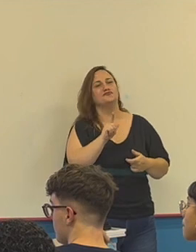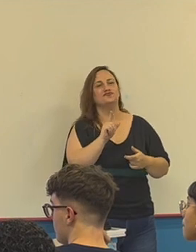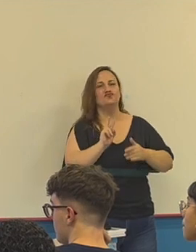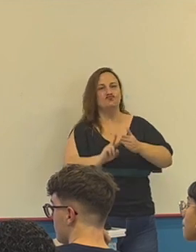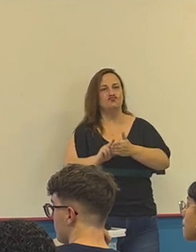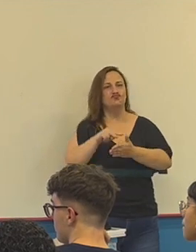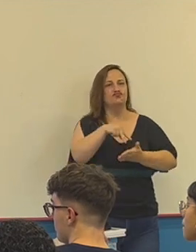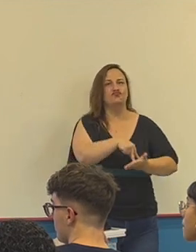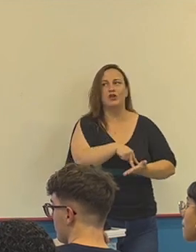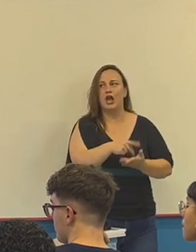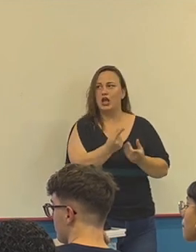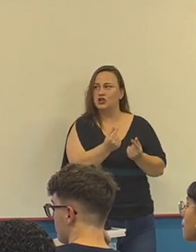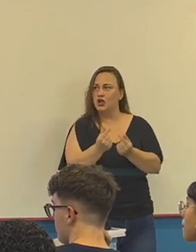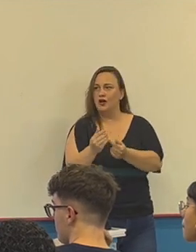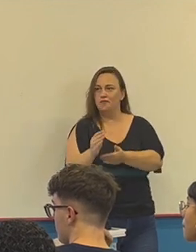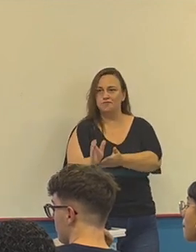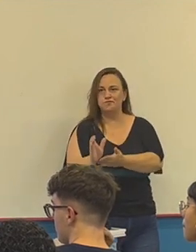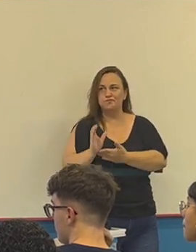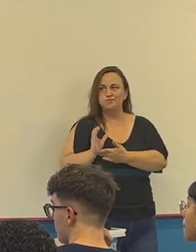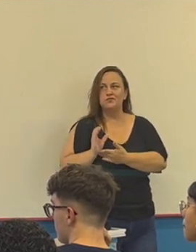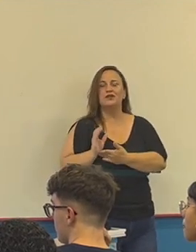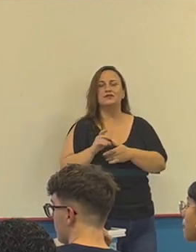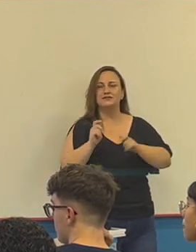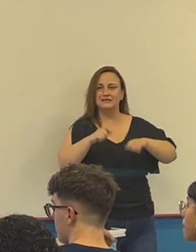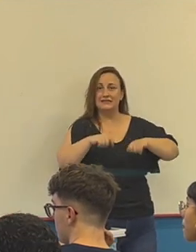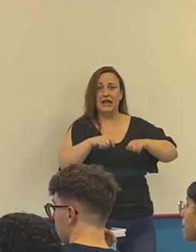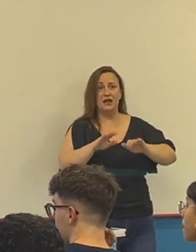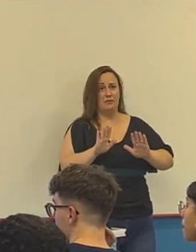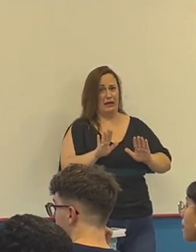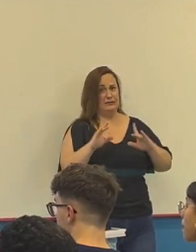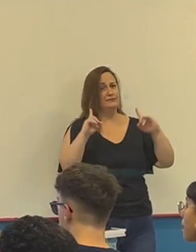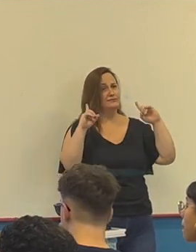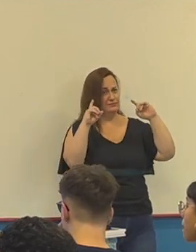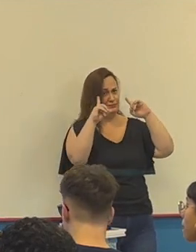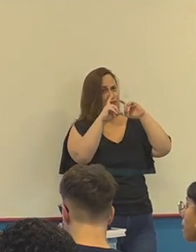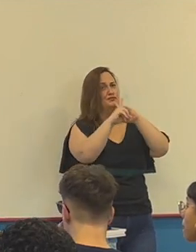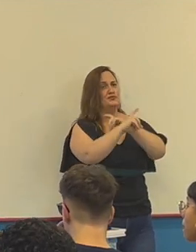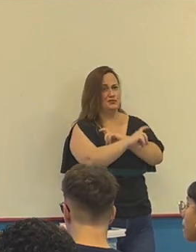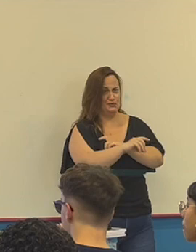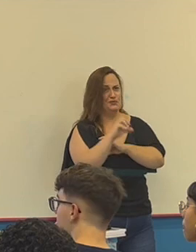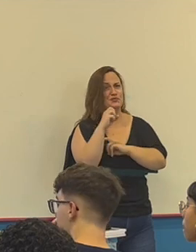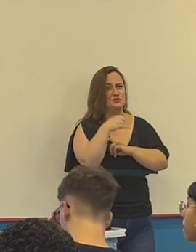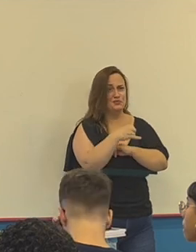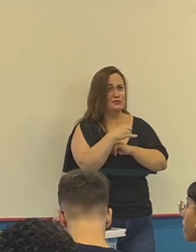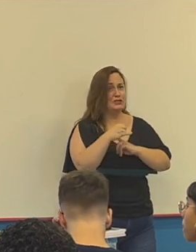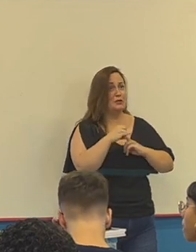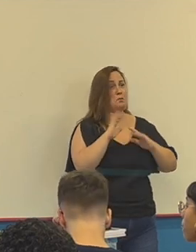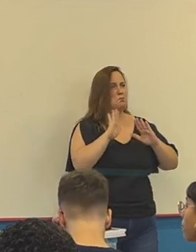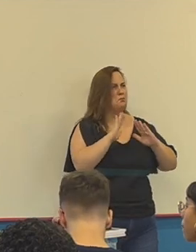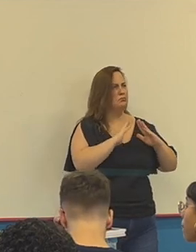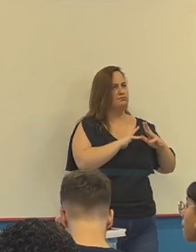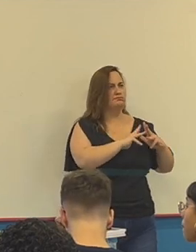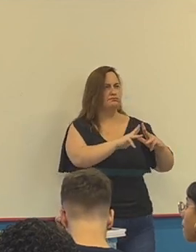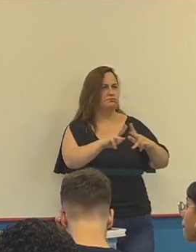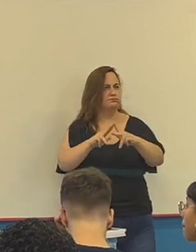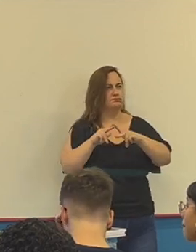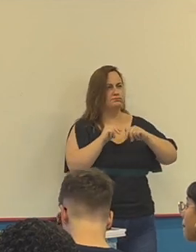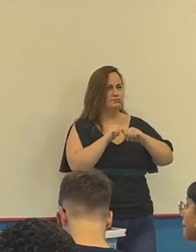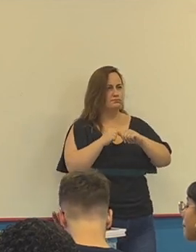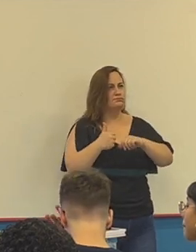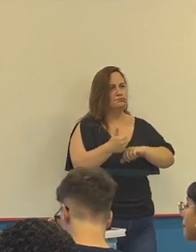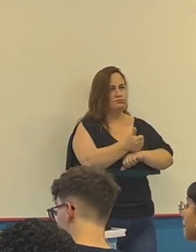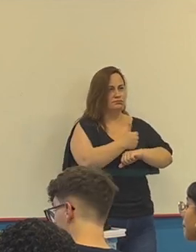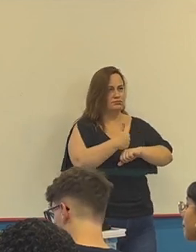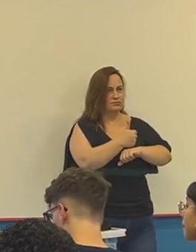ficar legal, ganhar dinheiro. Isso. Agora, é difícil? É difícil. Como toda profissão que é ligada